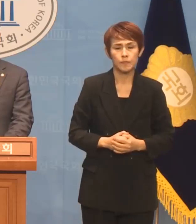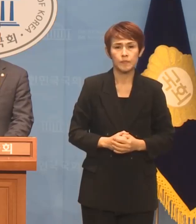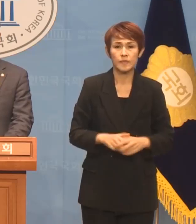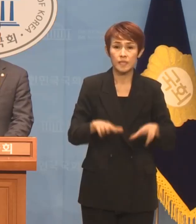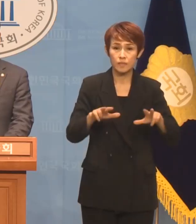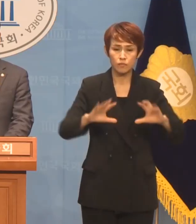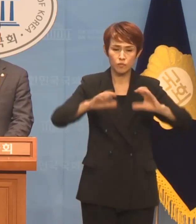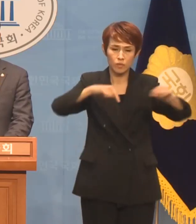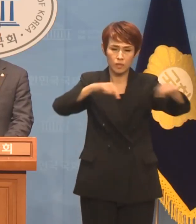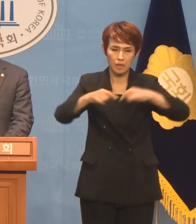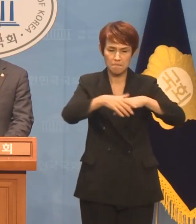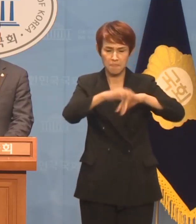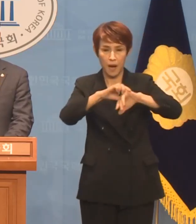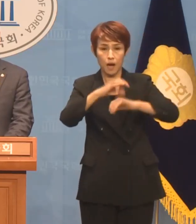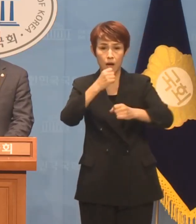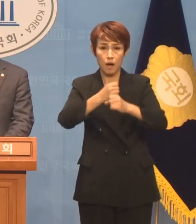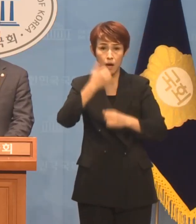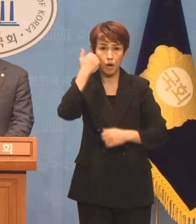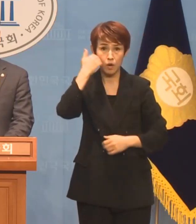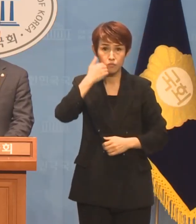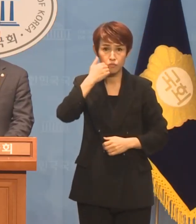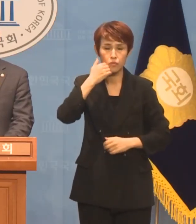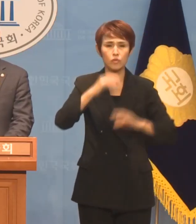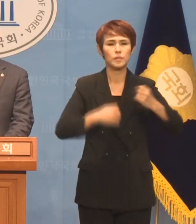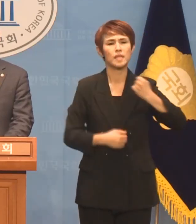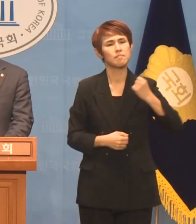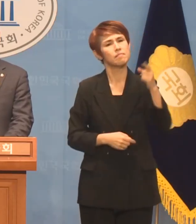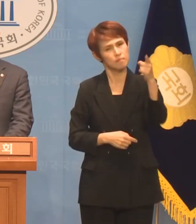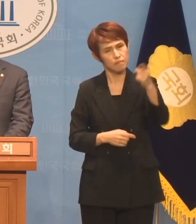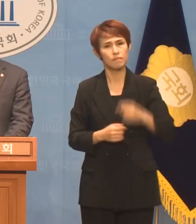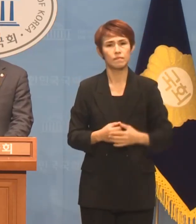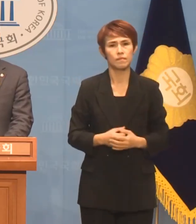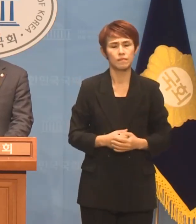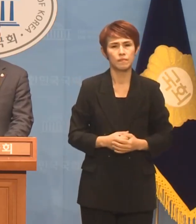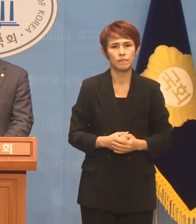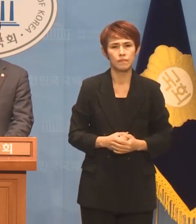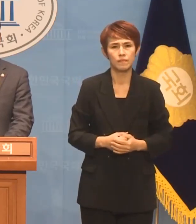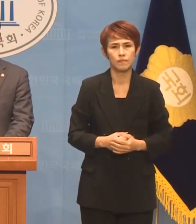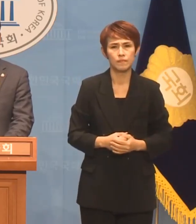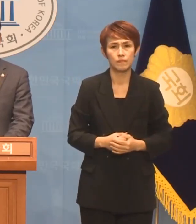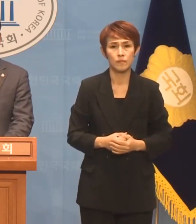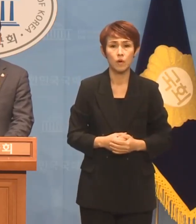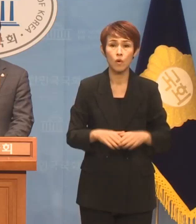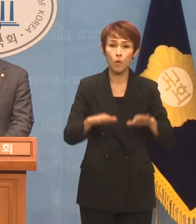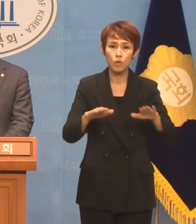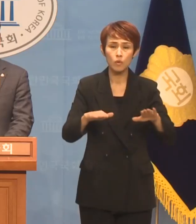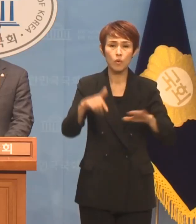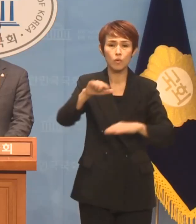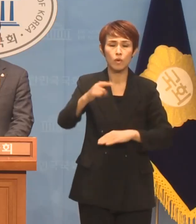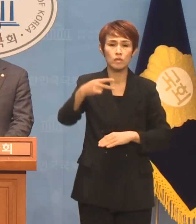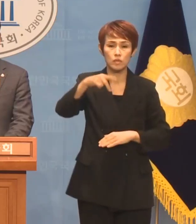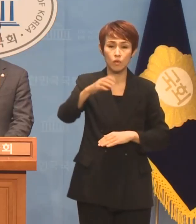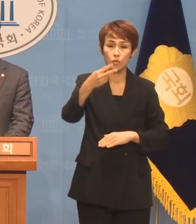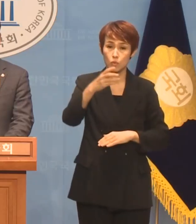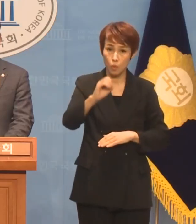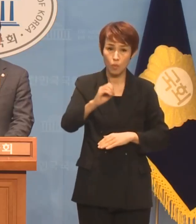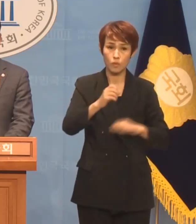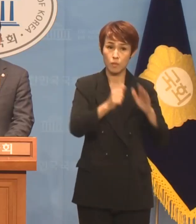지금 국정을 마비시키려고 하는 것은 국민의힘입니다. 오늘도 권성동